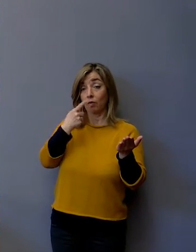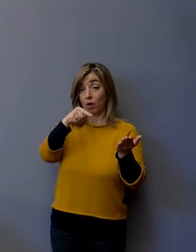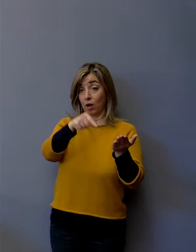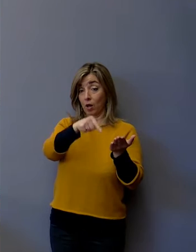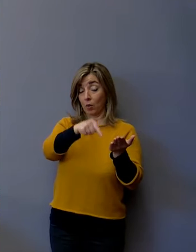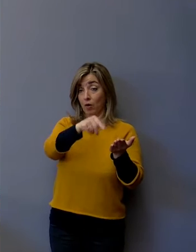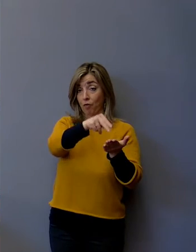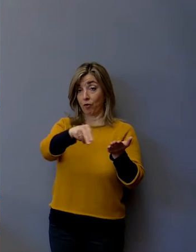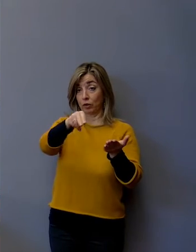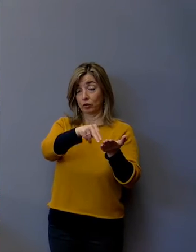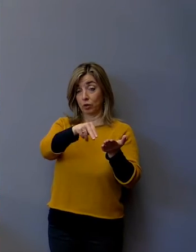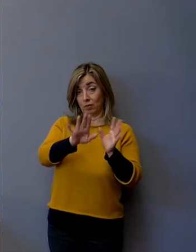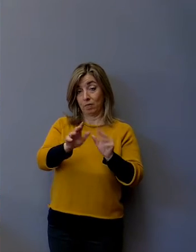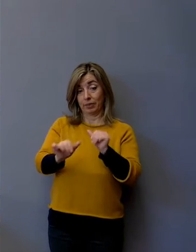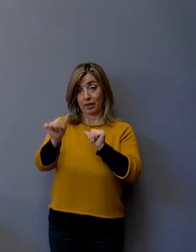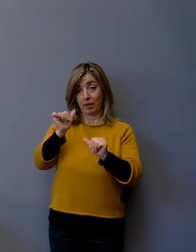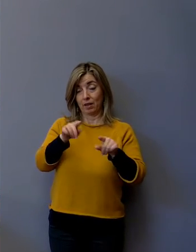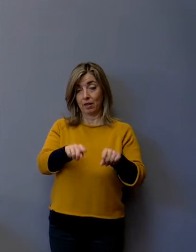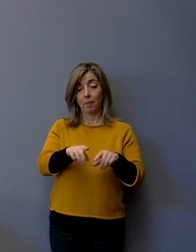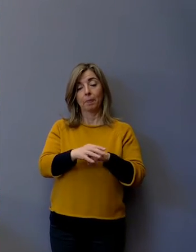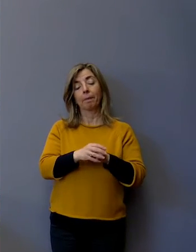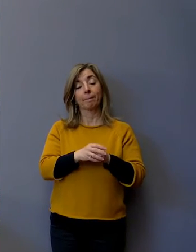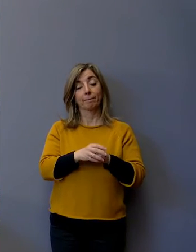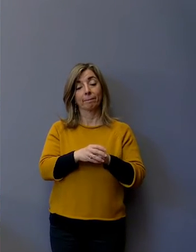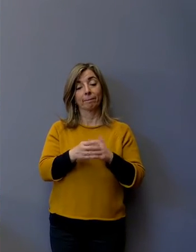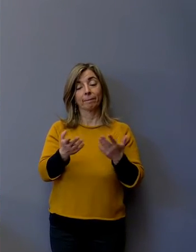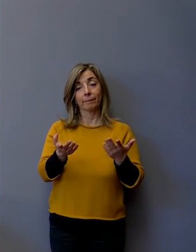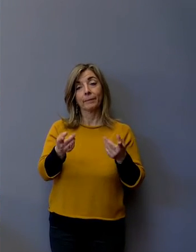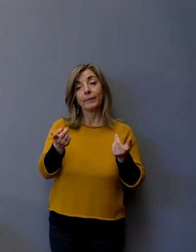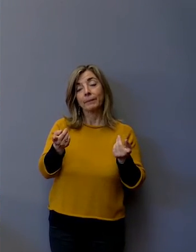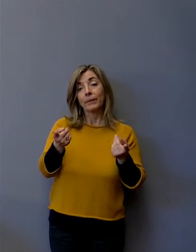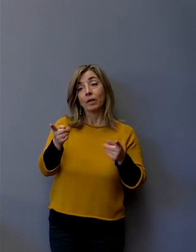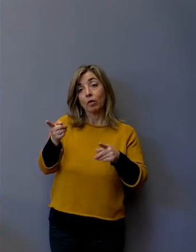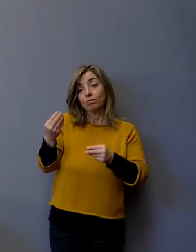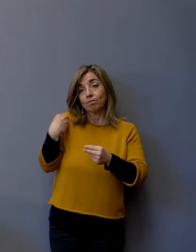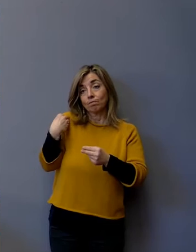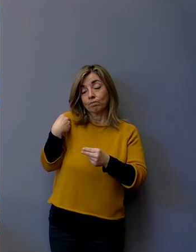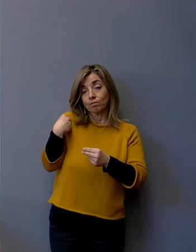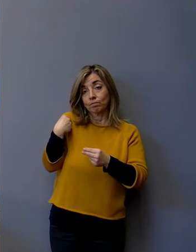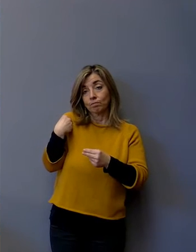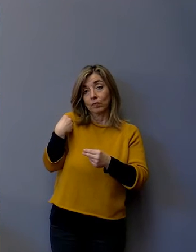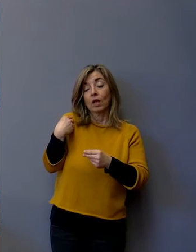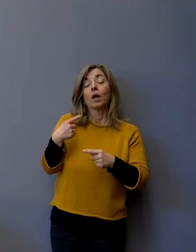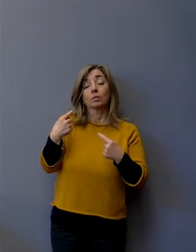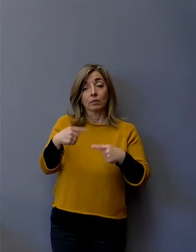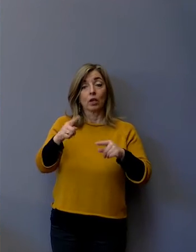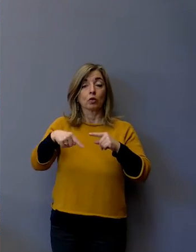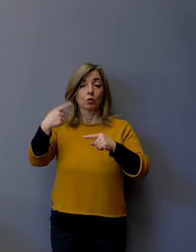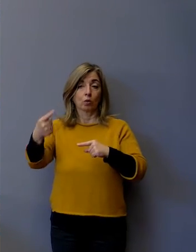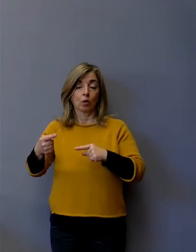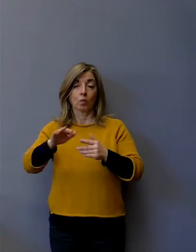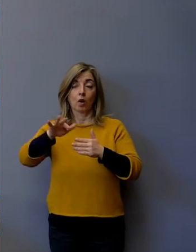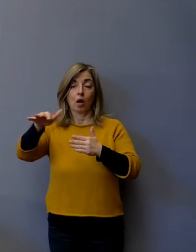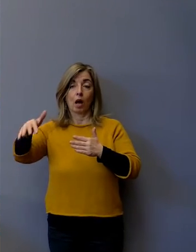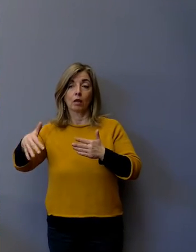preliminarmente visto che aveva come posso dire cogliendo la vostra richiesta e poi separatamente poi ricomparire favorevole qui